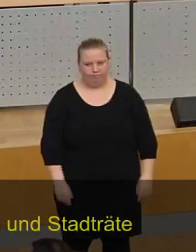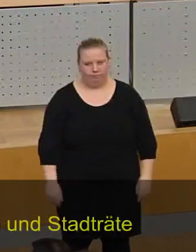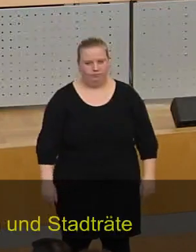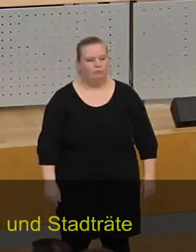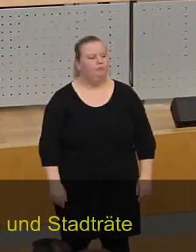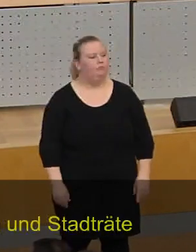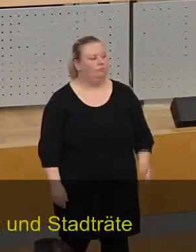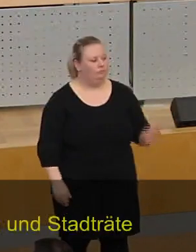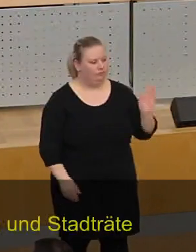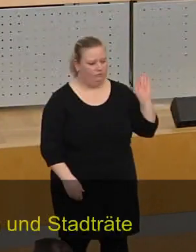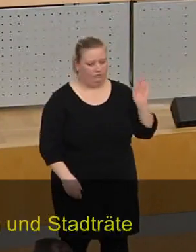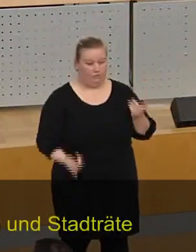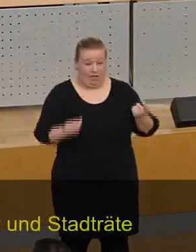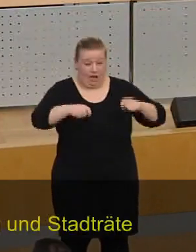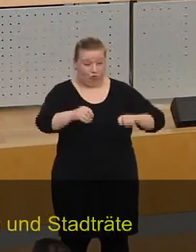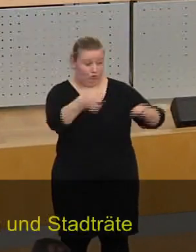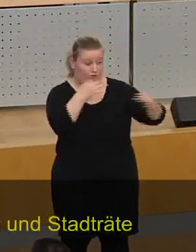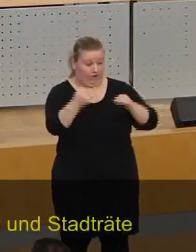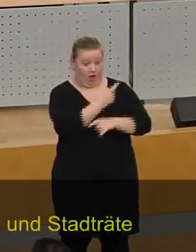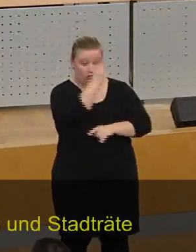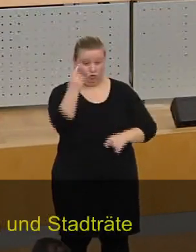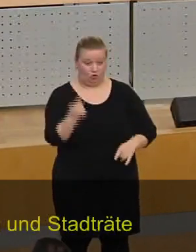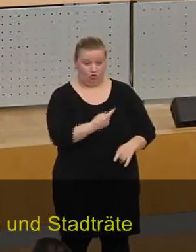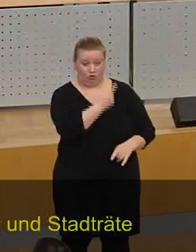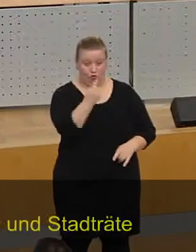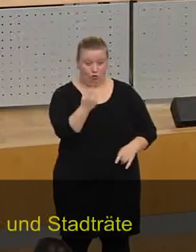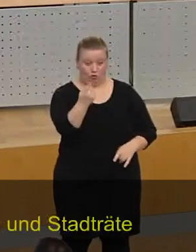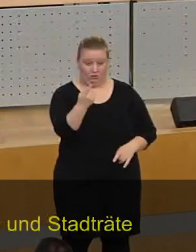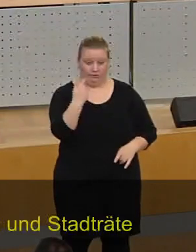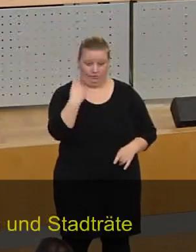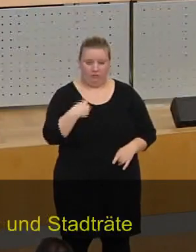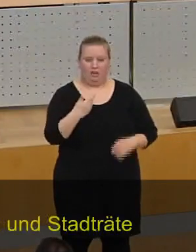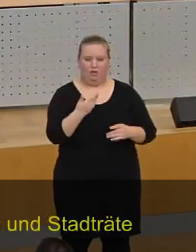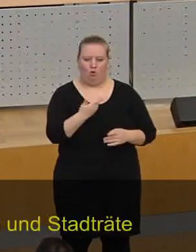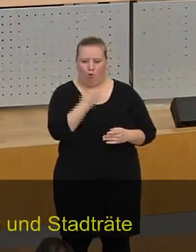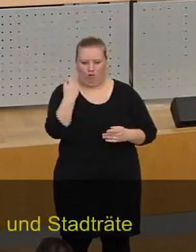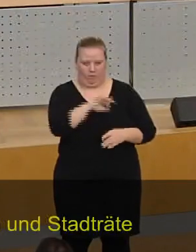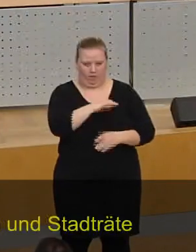So, zum Abschluss der Fragestunde die Fraktionslosen, Herr Green.